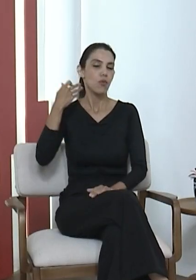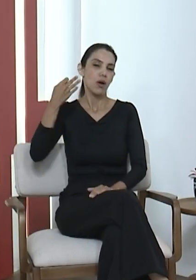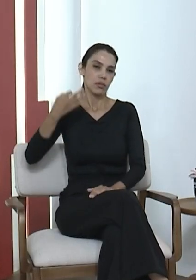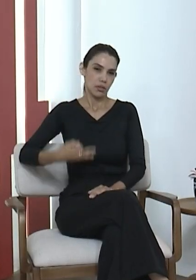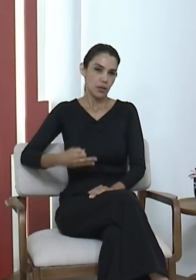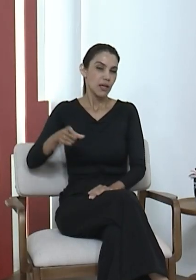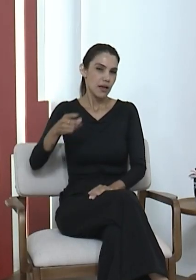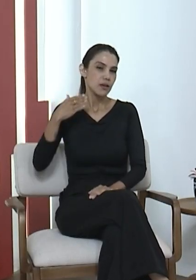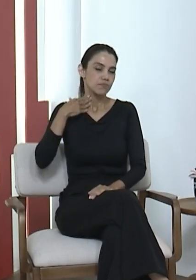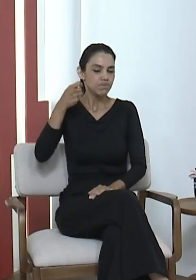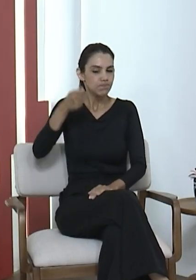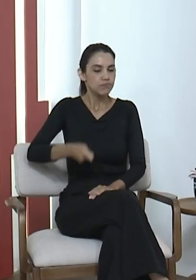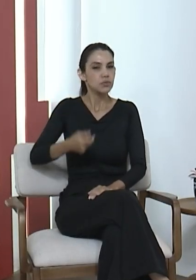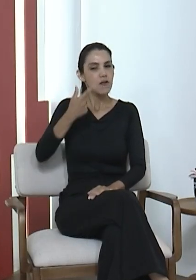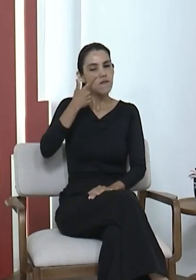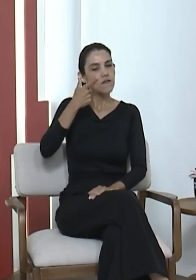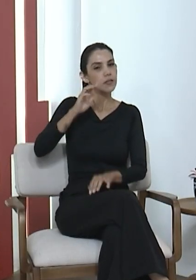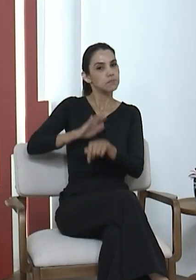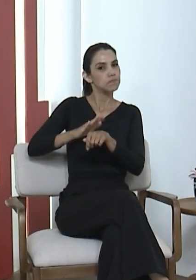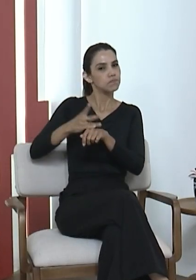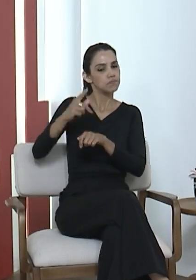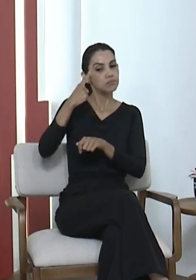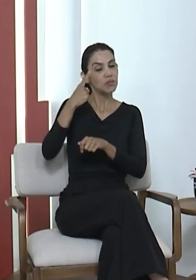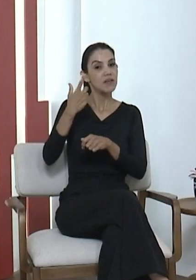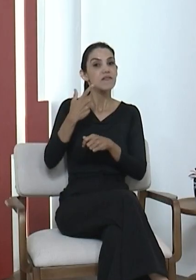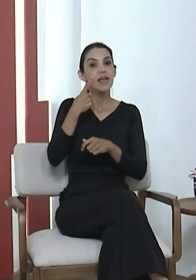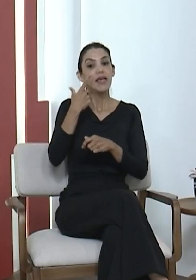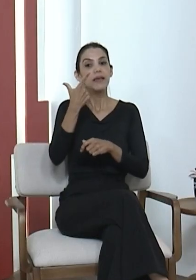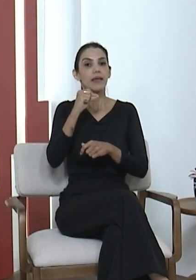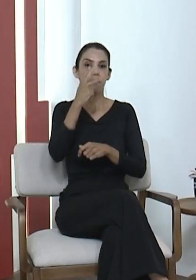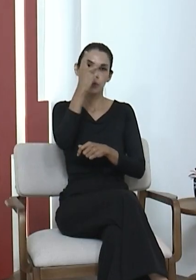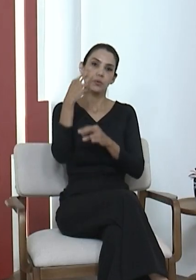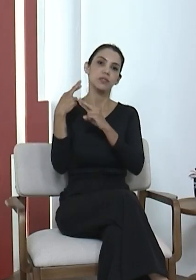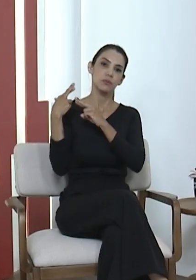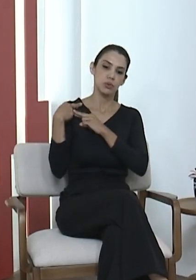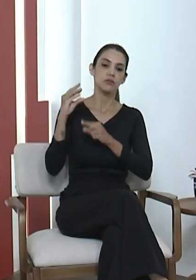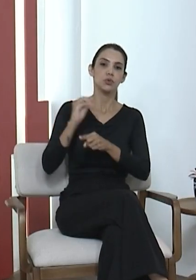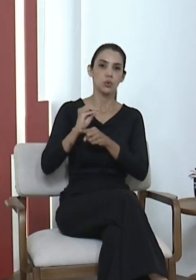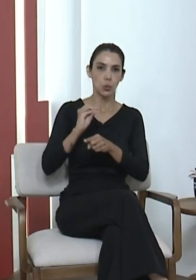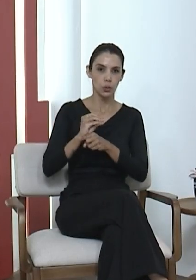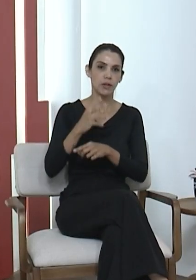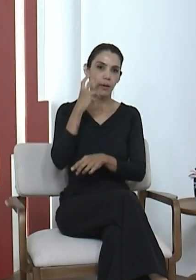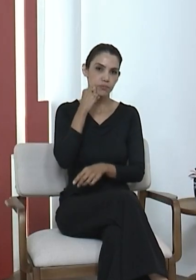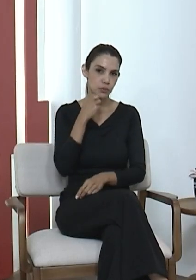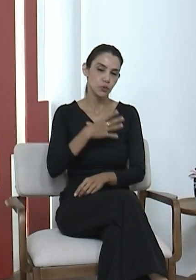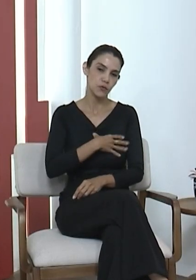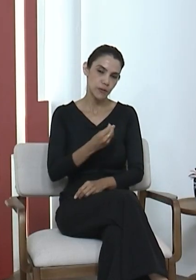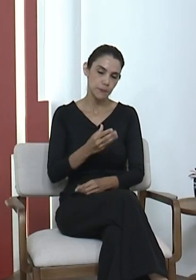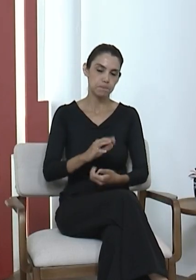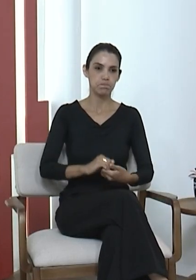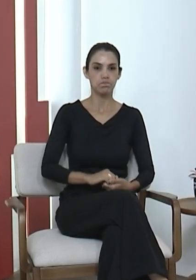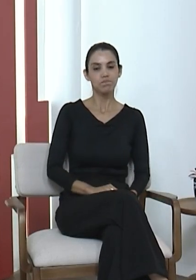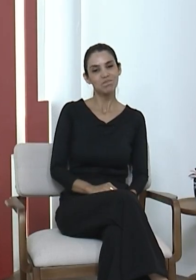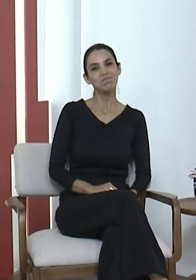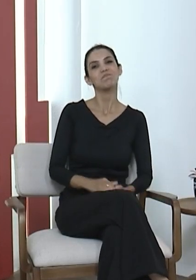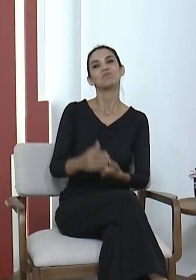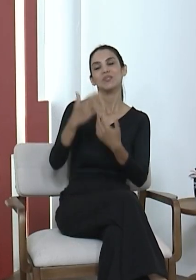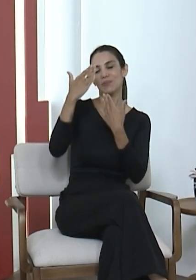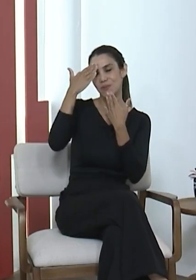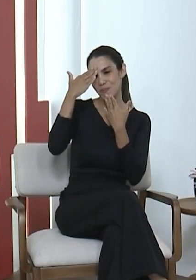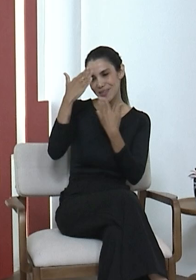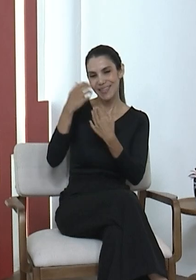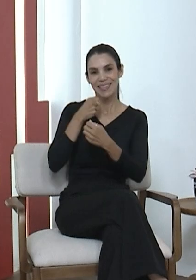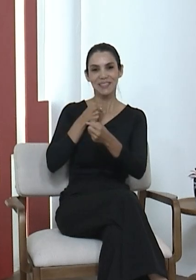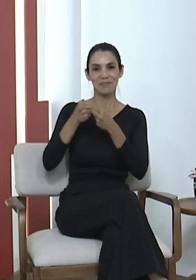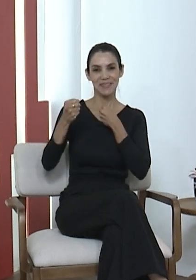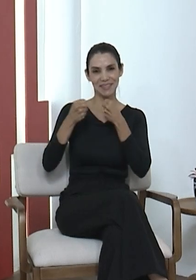essa vulnerabilidade e aí definir a guarda para apenas um dos genitores. É isso, Matheus Martins, eu quero te agradecer por essa entrevista,